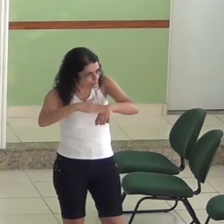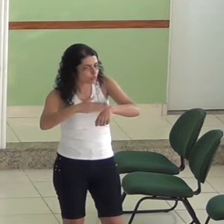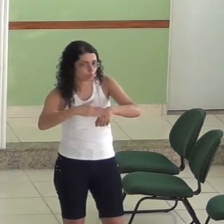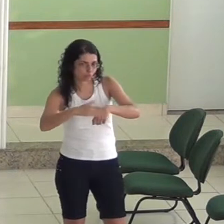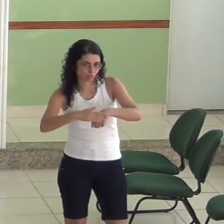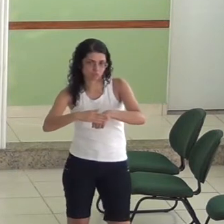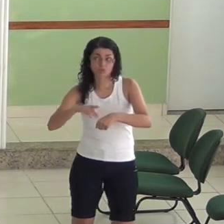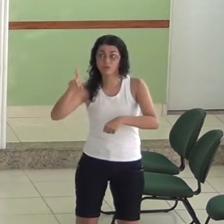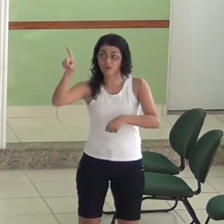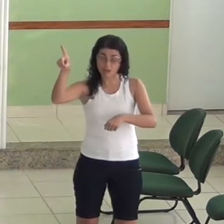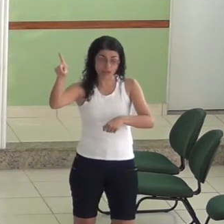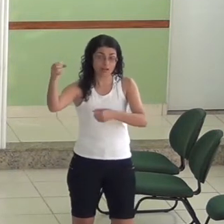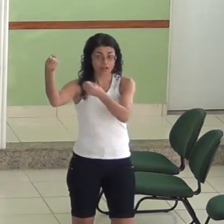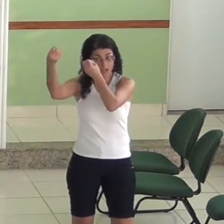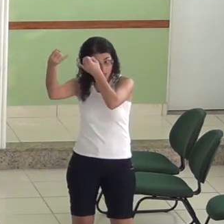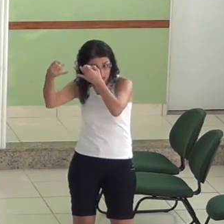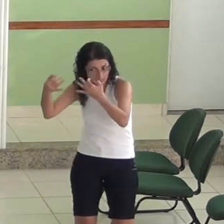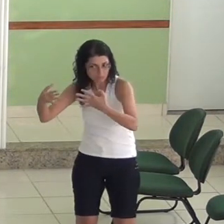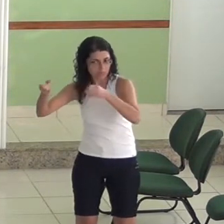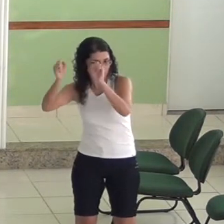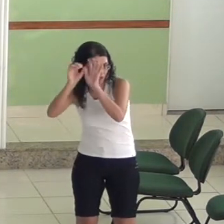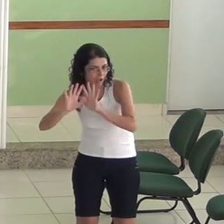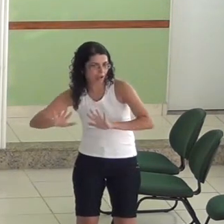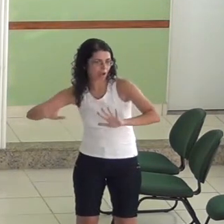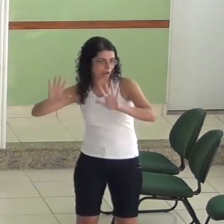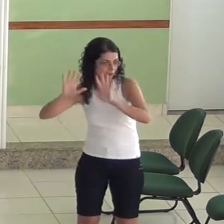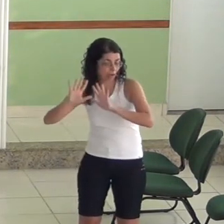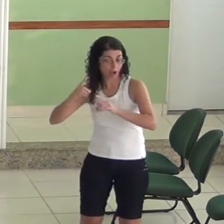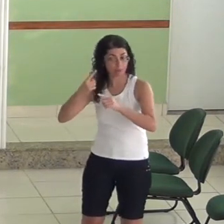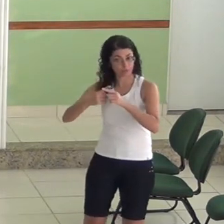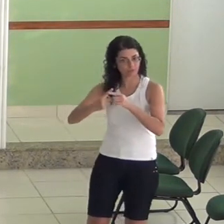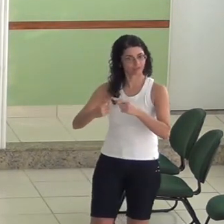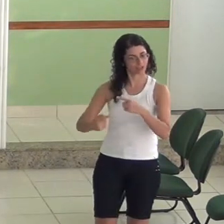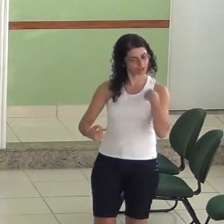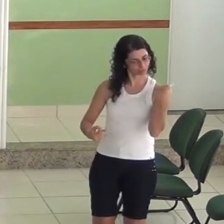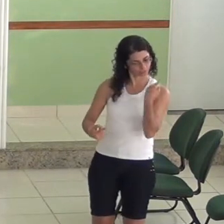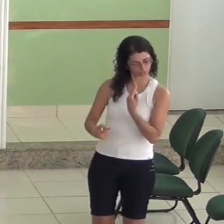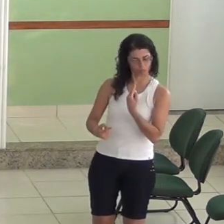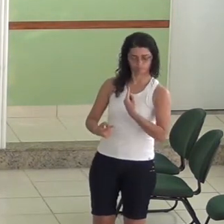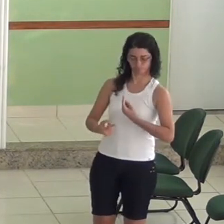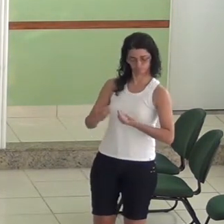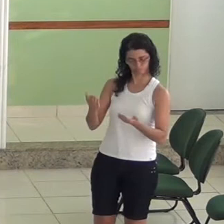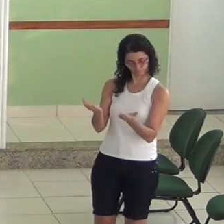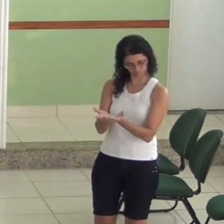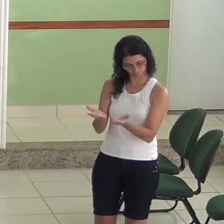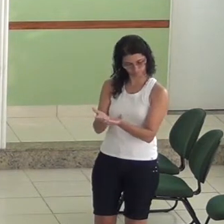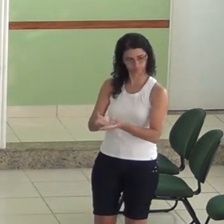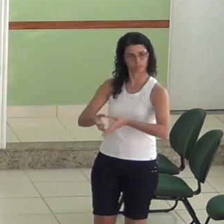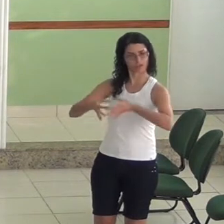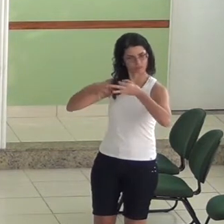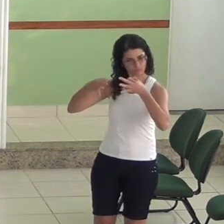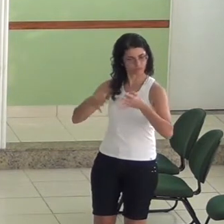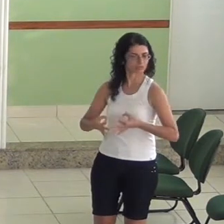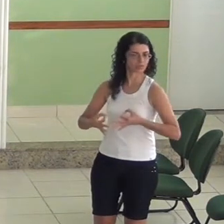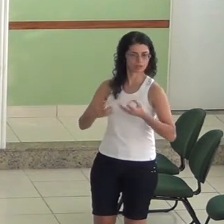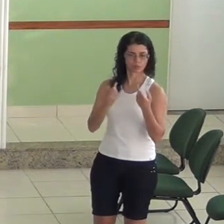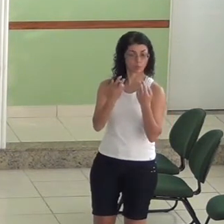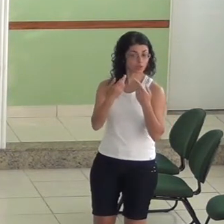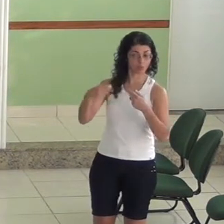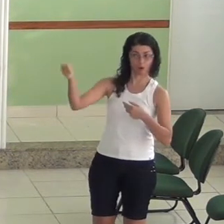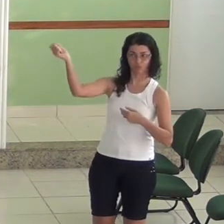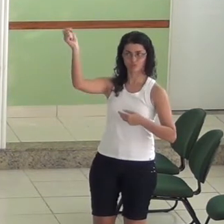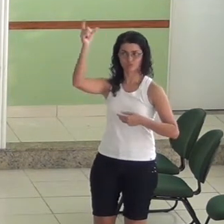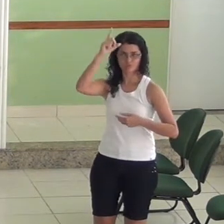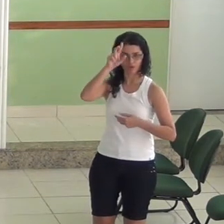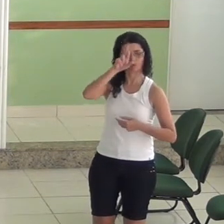claro como a alvorada que você é justo e como o sol do meio-dia que você é